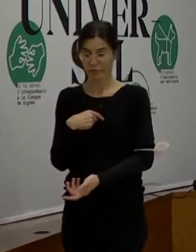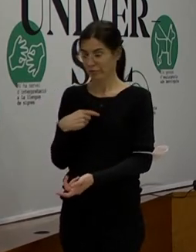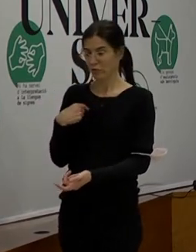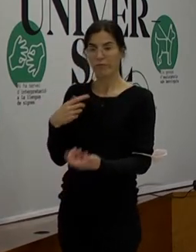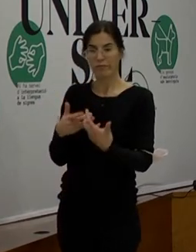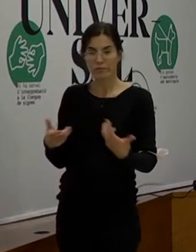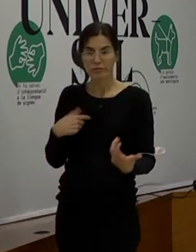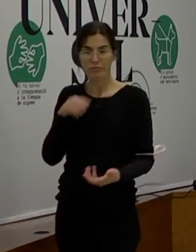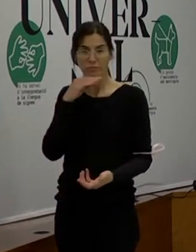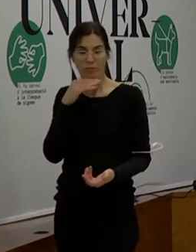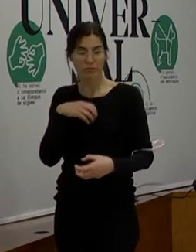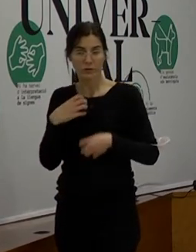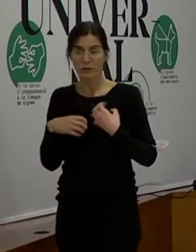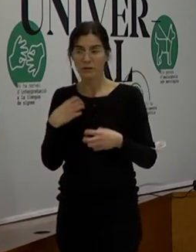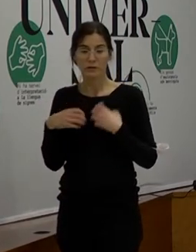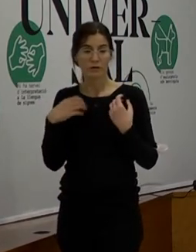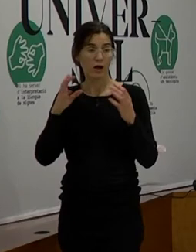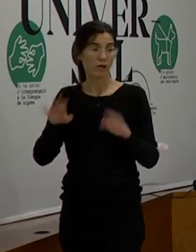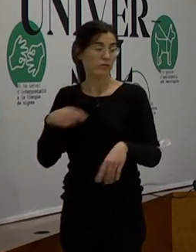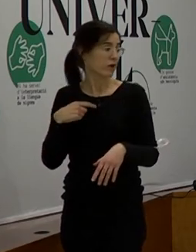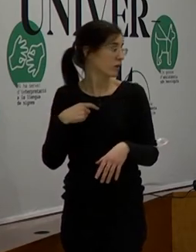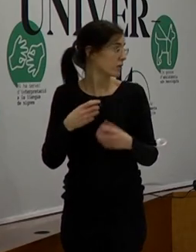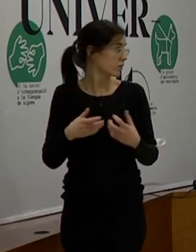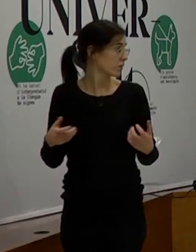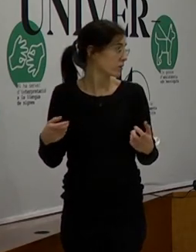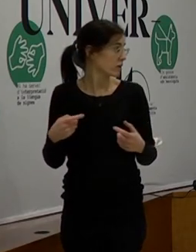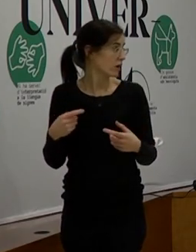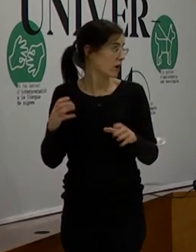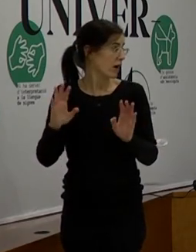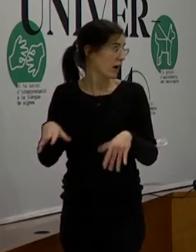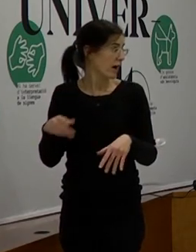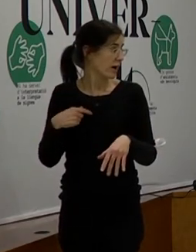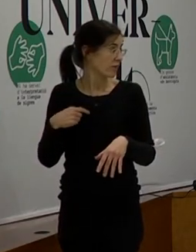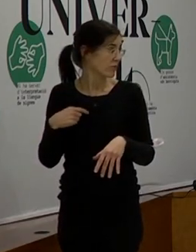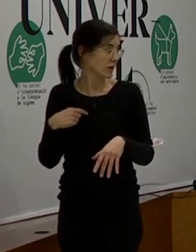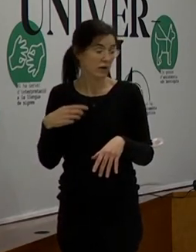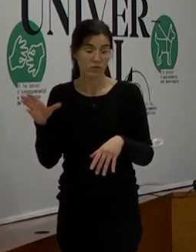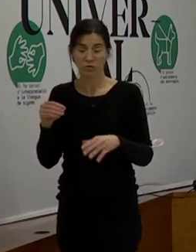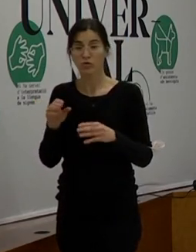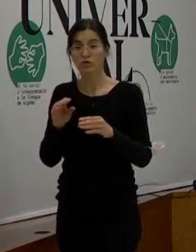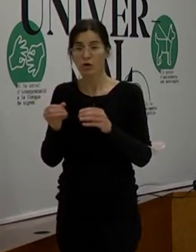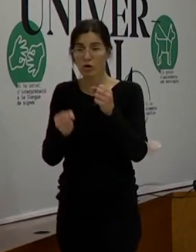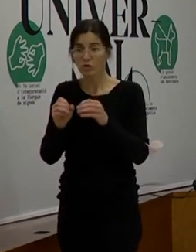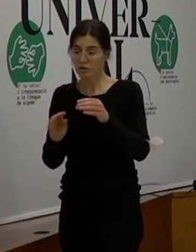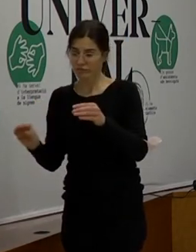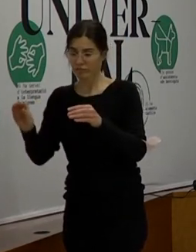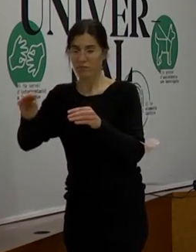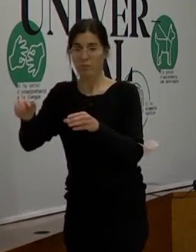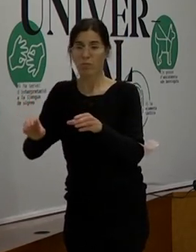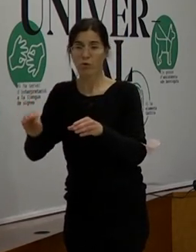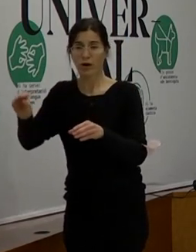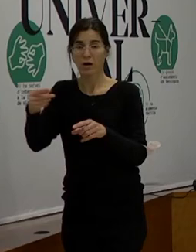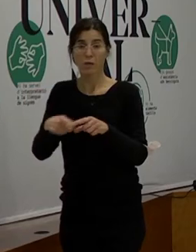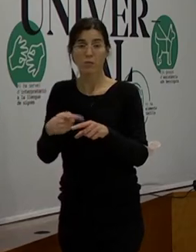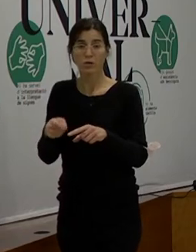tardo. Al final he decidit que han arribat a pujar per la vorera. No? Però per què? Pues perquè segurament